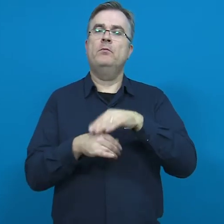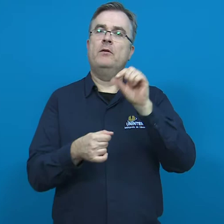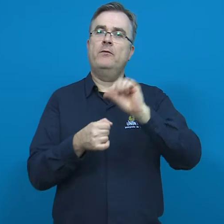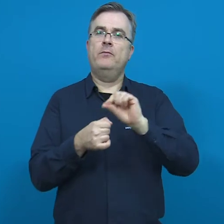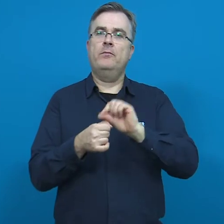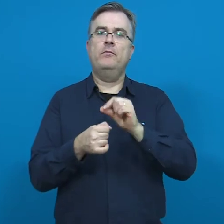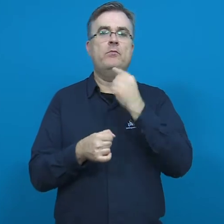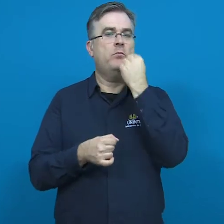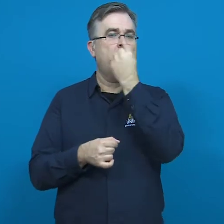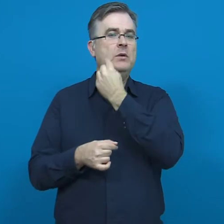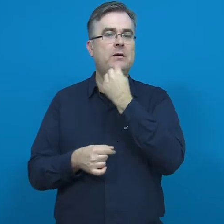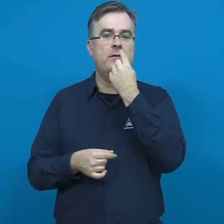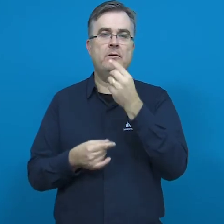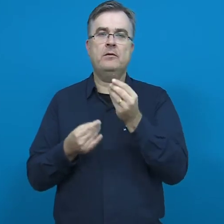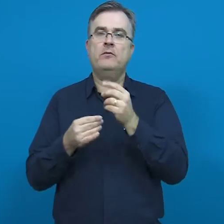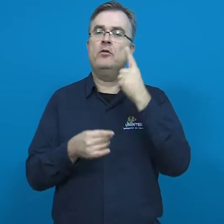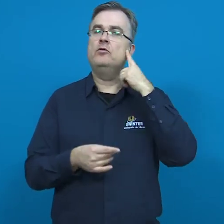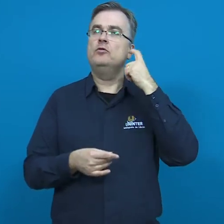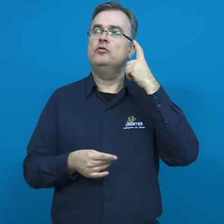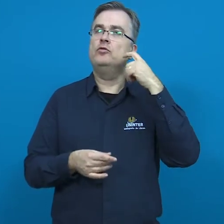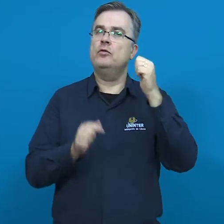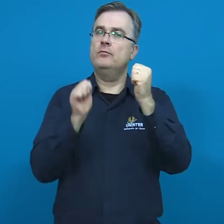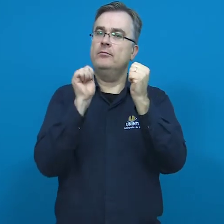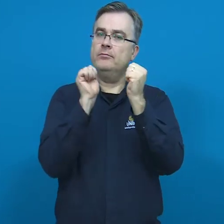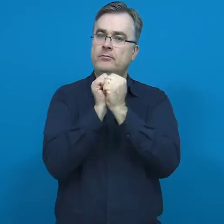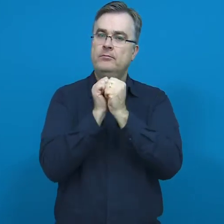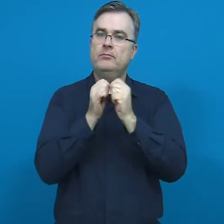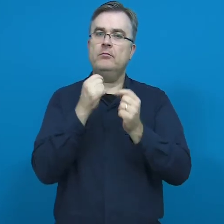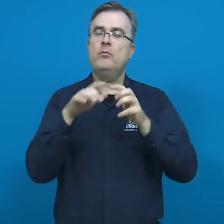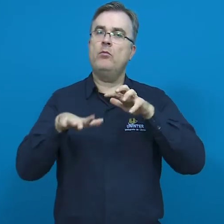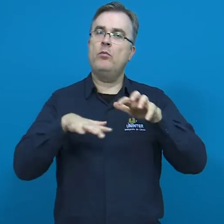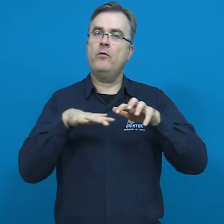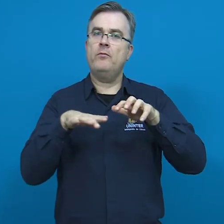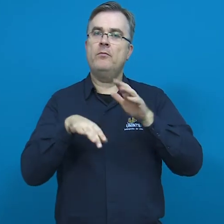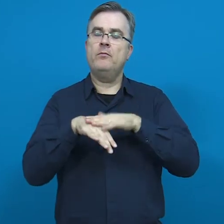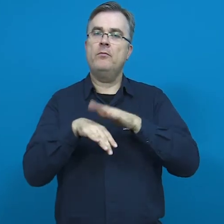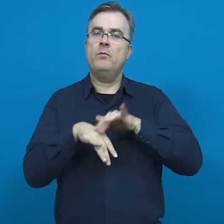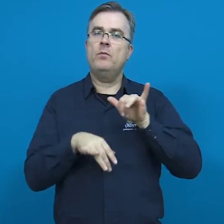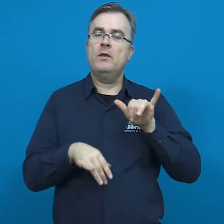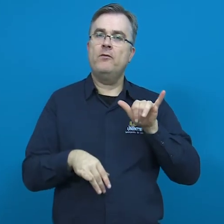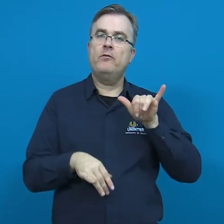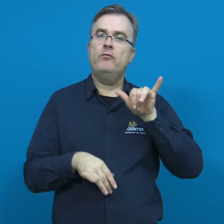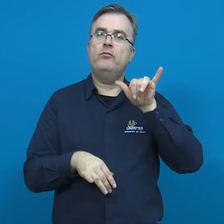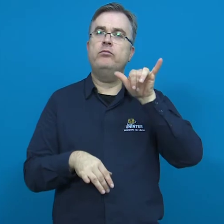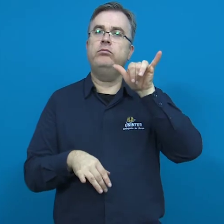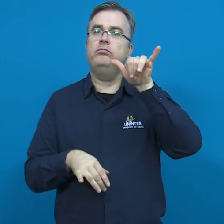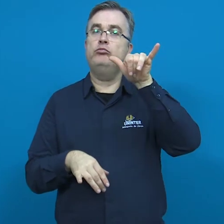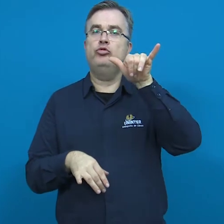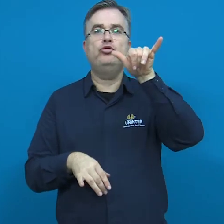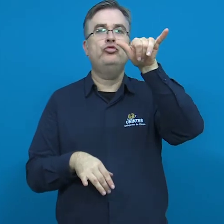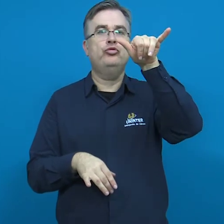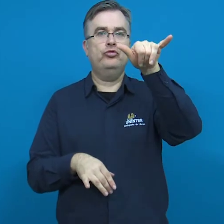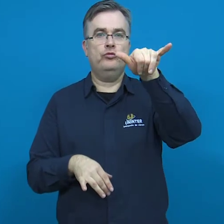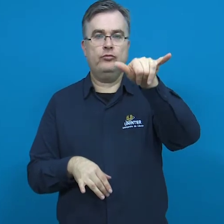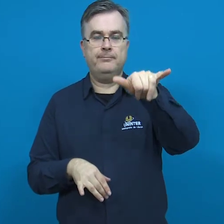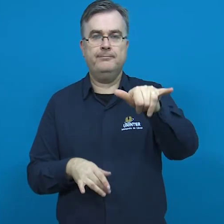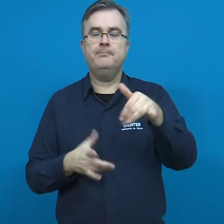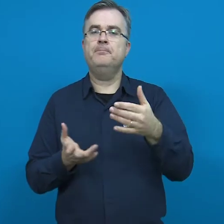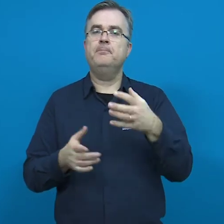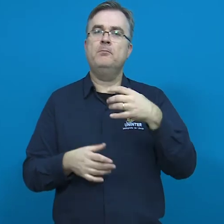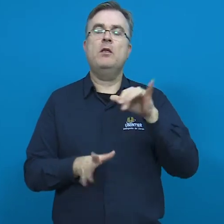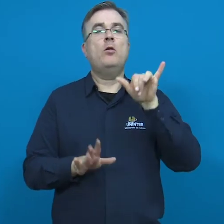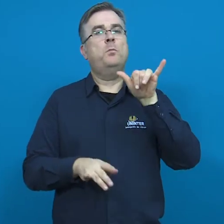Aí você já faz o biquinho, já faz o som junto, que é o movimento que o avião está decolando ou,